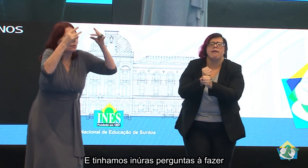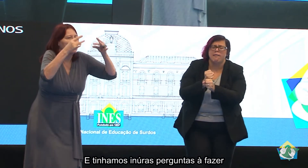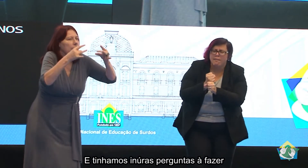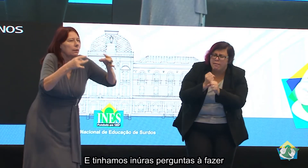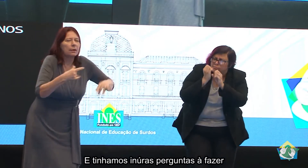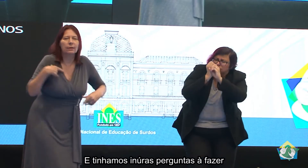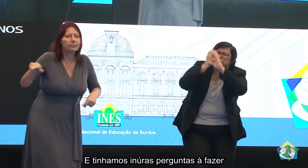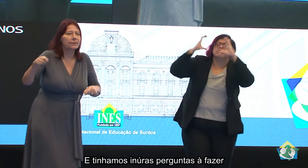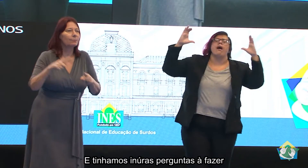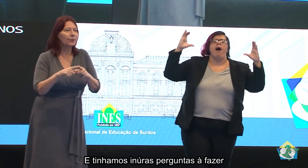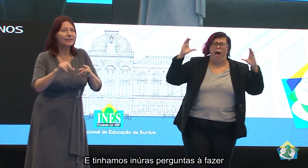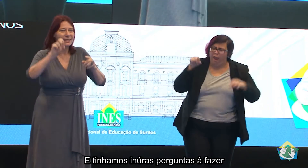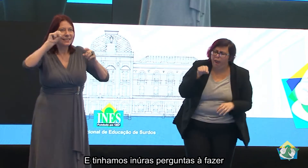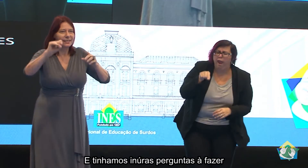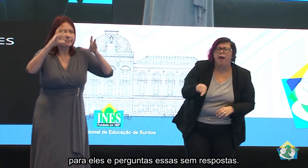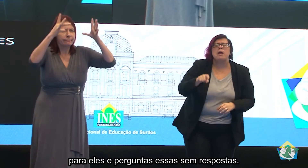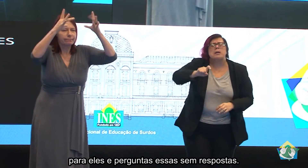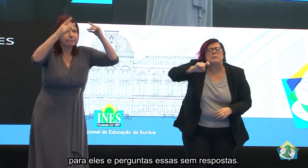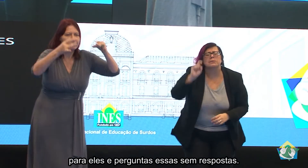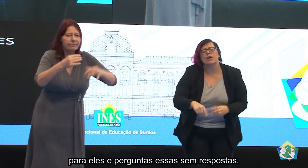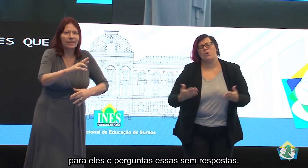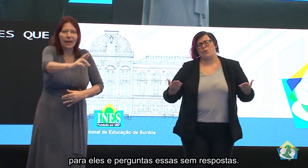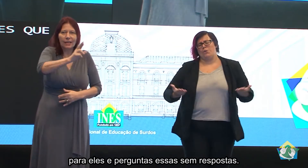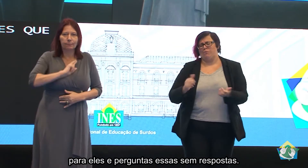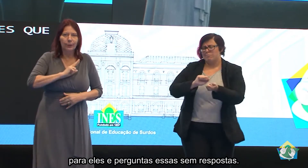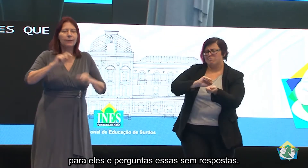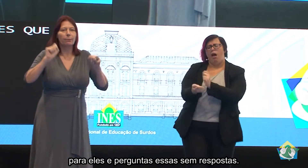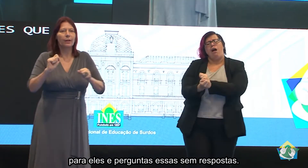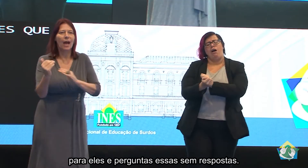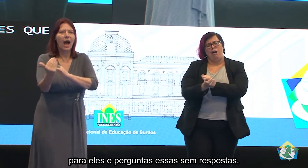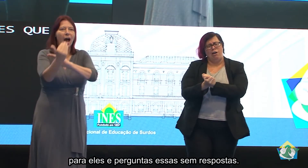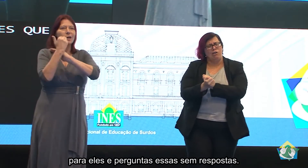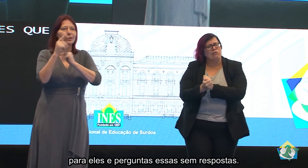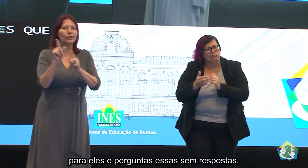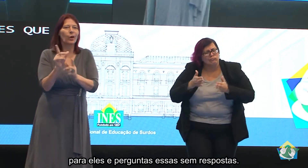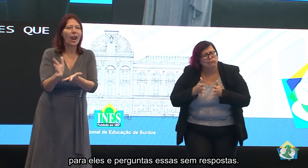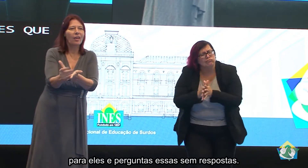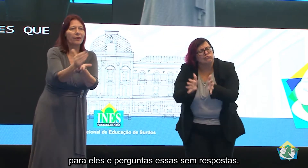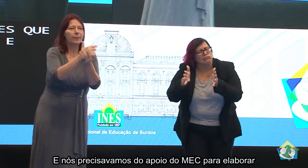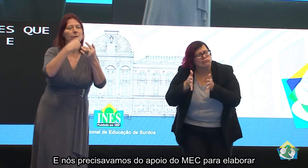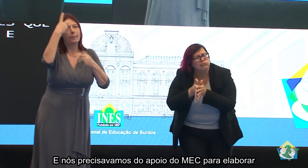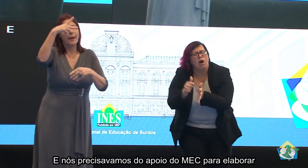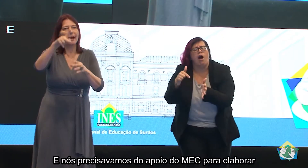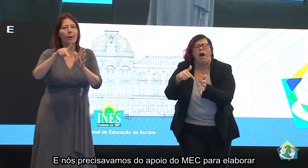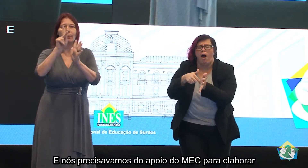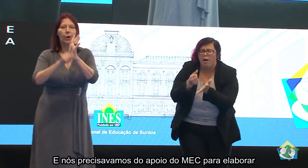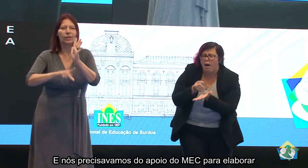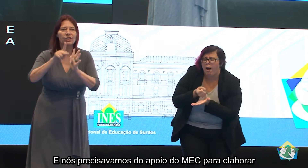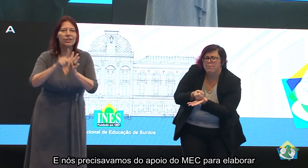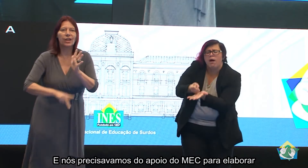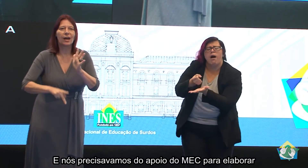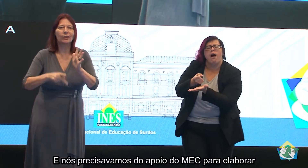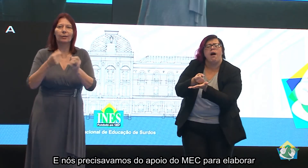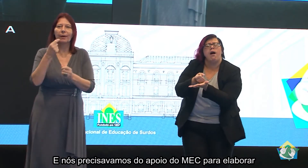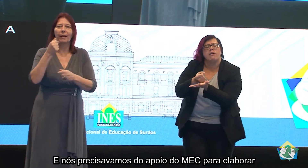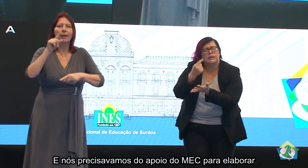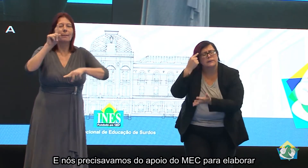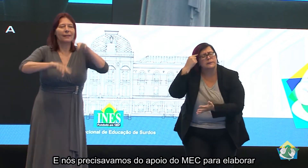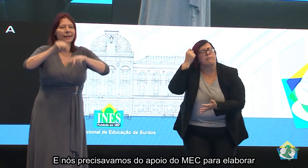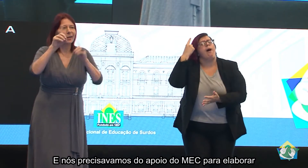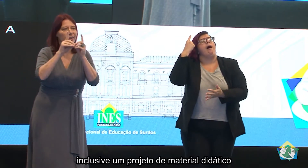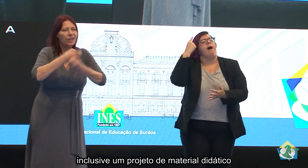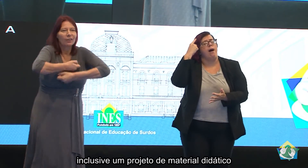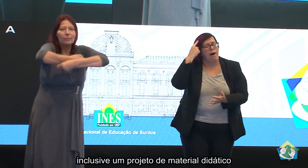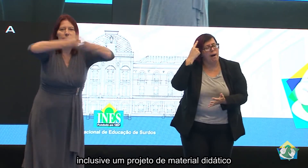tínhamos inúmeras perguntas a fazer para eles, e perguntas essas sem respostas. E nós precisávamos do apoio do MEC